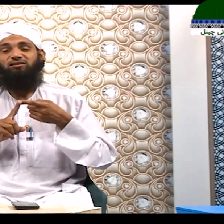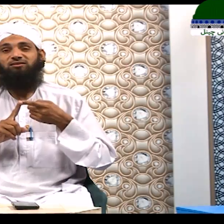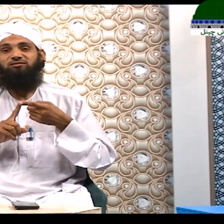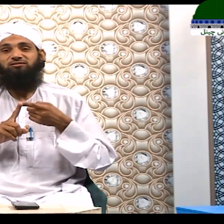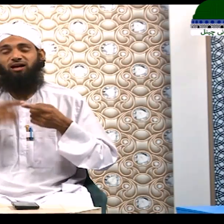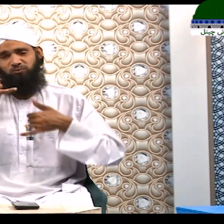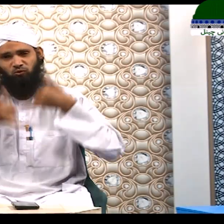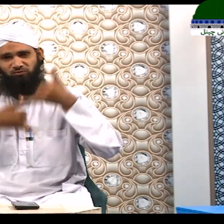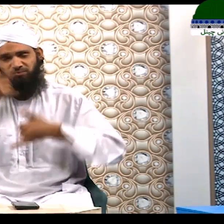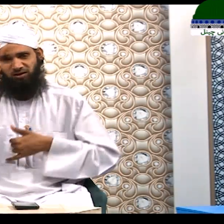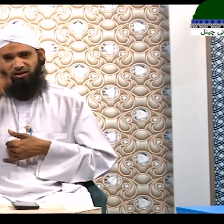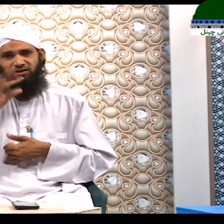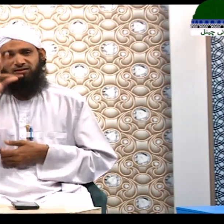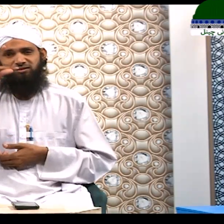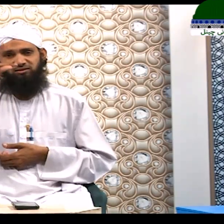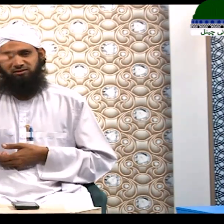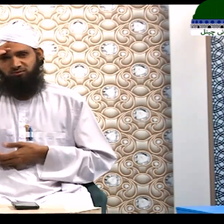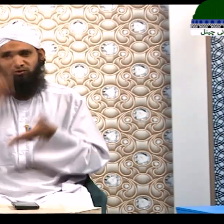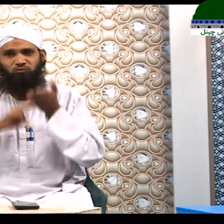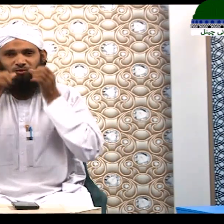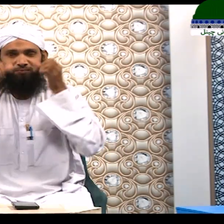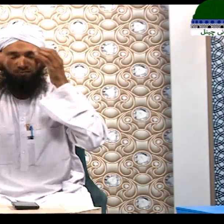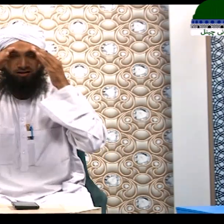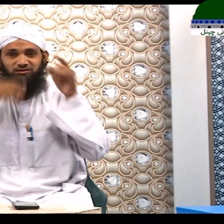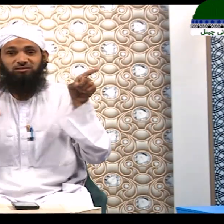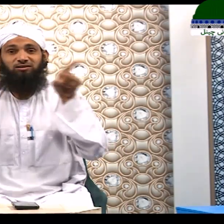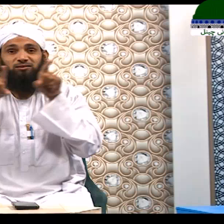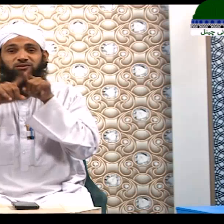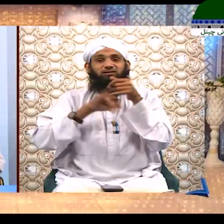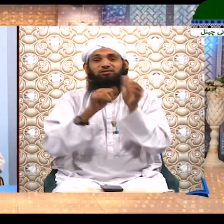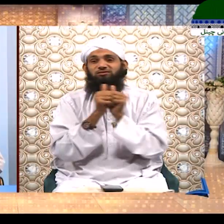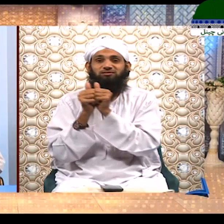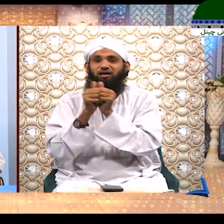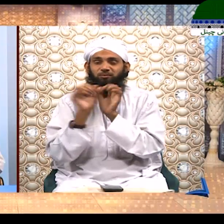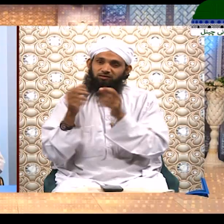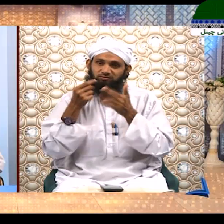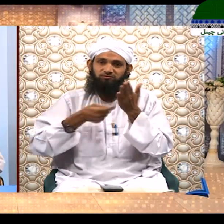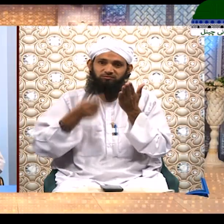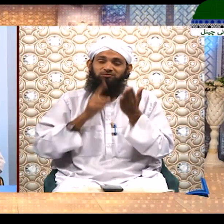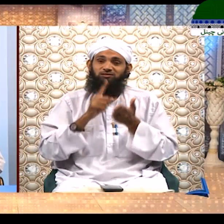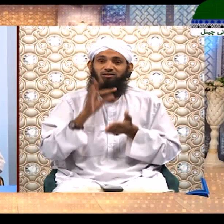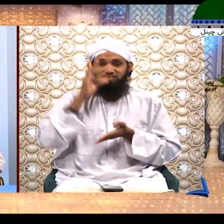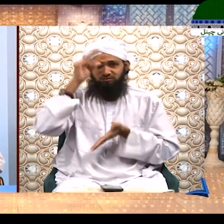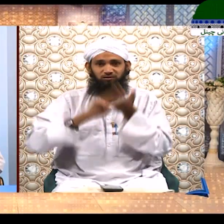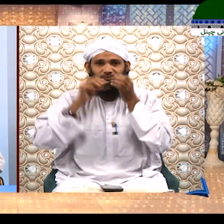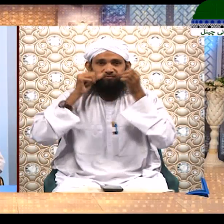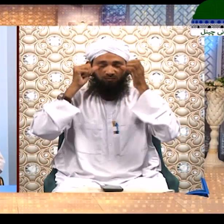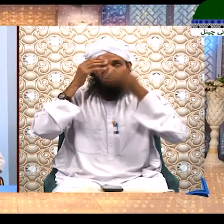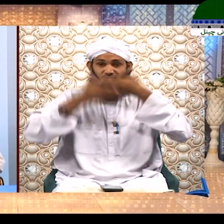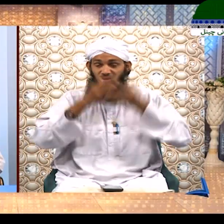کہ حضور صلی اللہ علیہ وآلہ وصحبہ وسلم نے ارشاد فرمایا، بے شک زیادہ اجر سخت آزمائش پر ہی ہے،